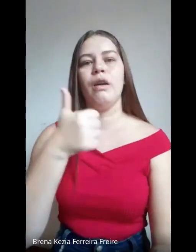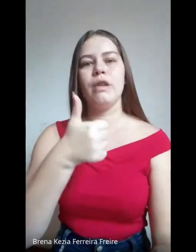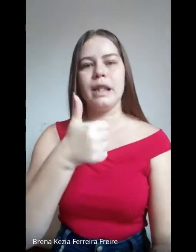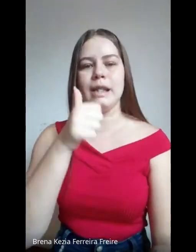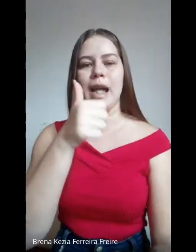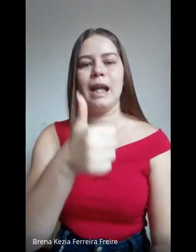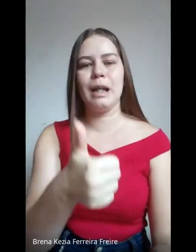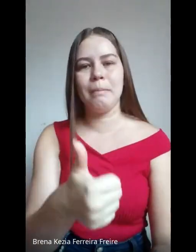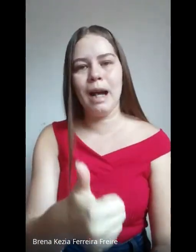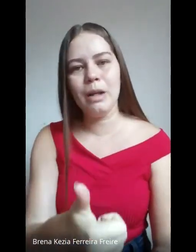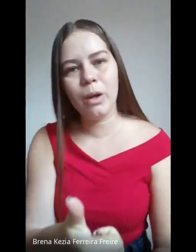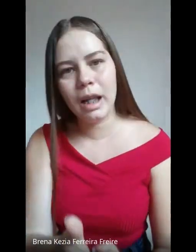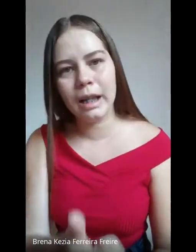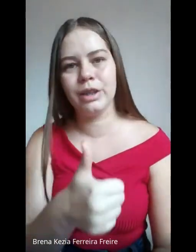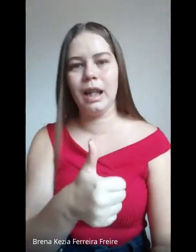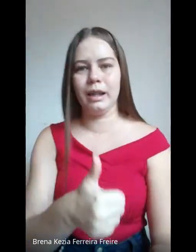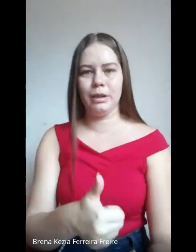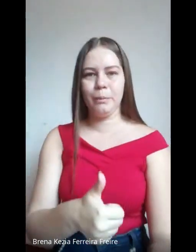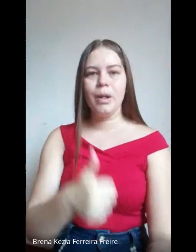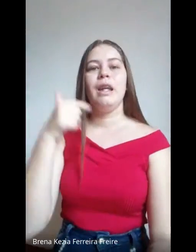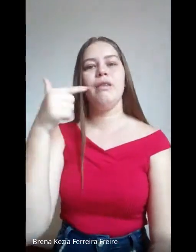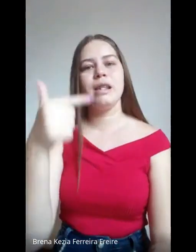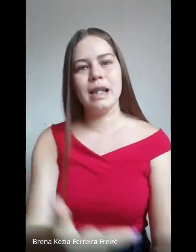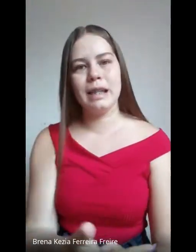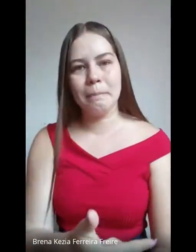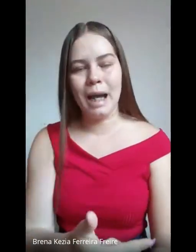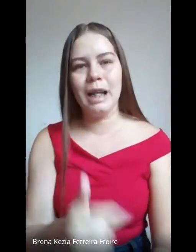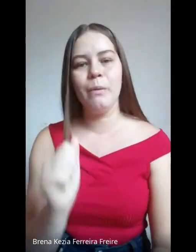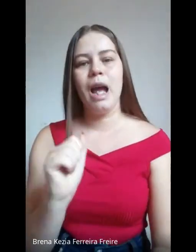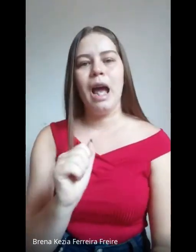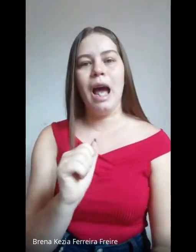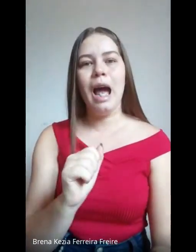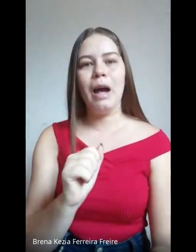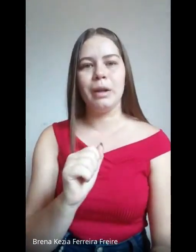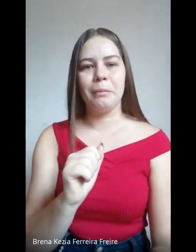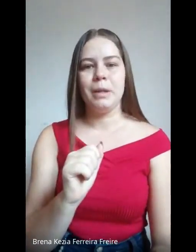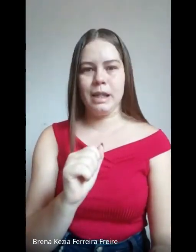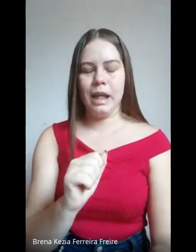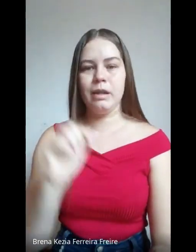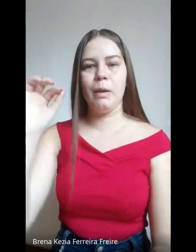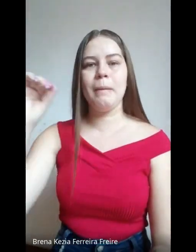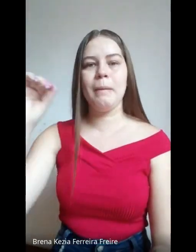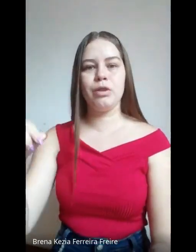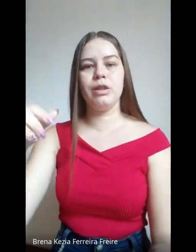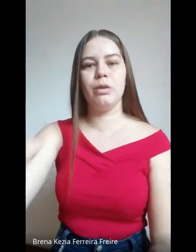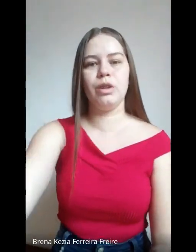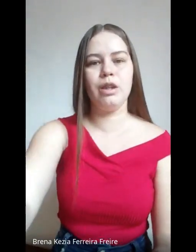vocês atrapalham o colega que está lendo, e vocês atrapalham a aula, certo? Então, peça no chat, que no chat é bem mais